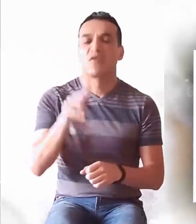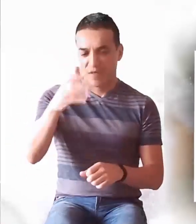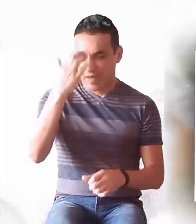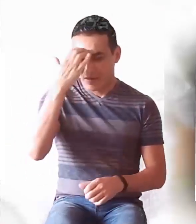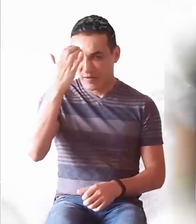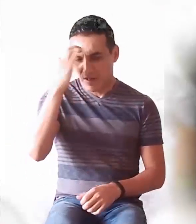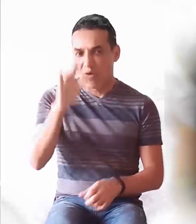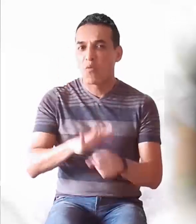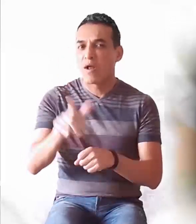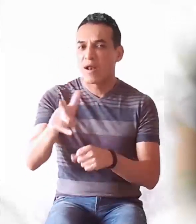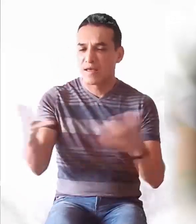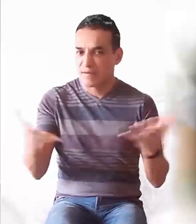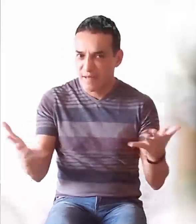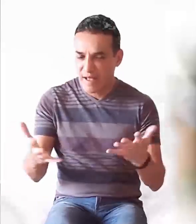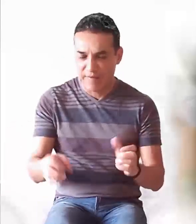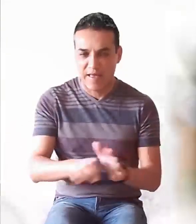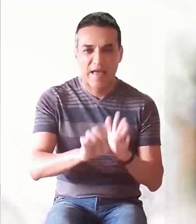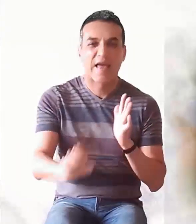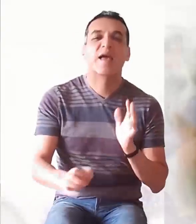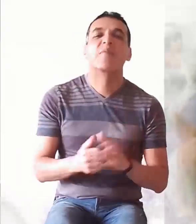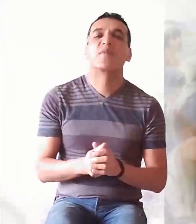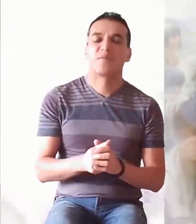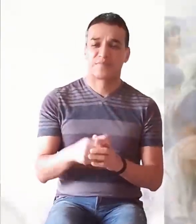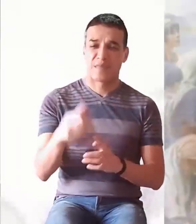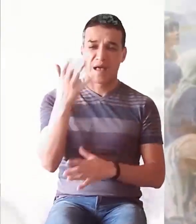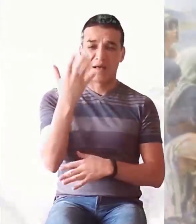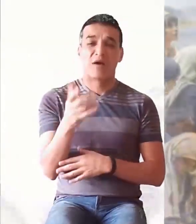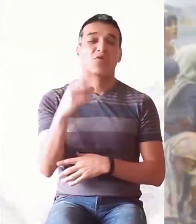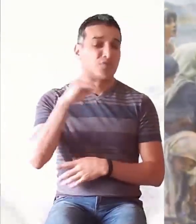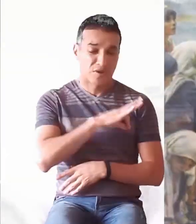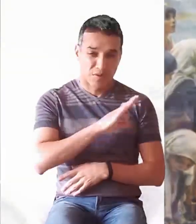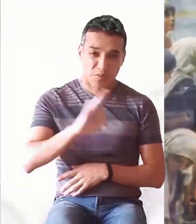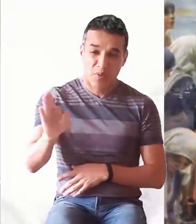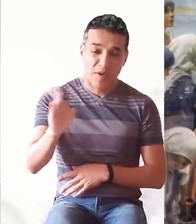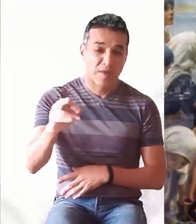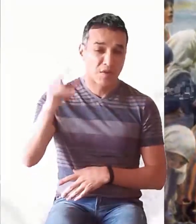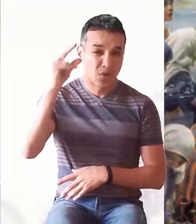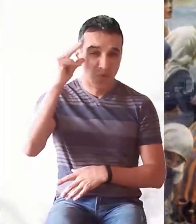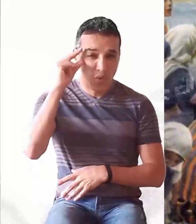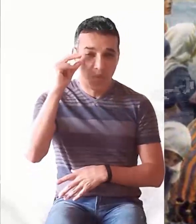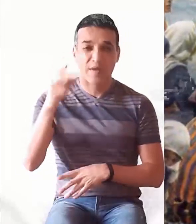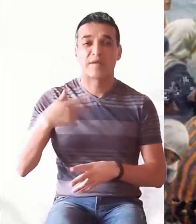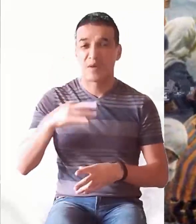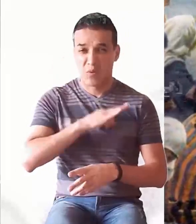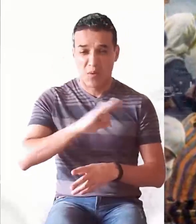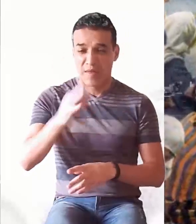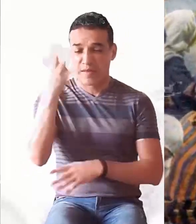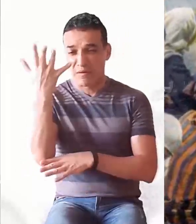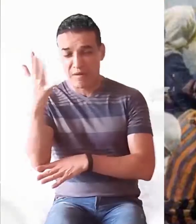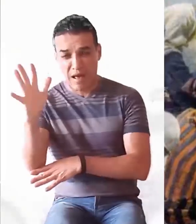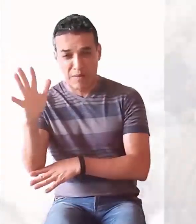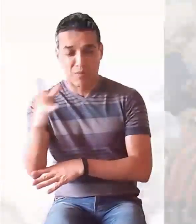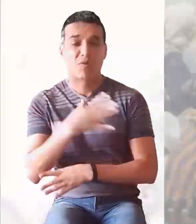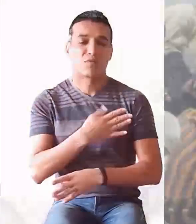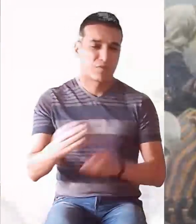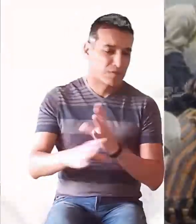los conocerán. ¿Acaso se recogen uvas de los espinos o higos de los cardos?